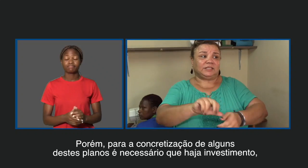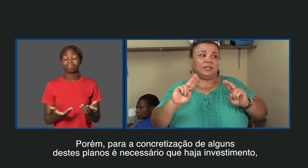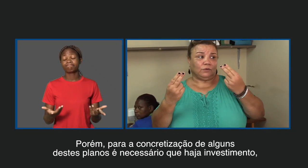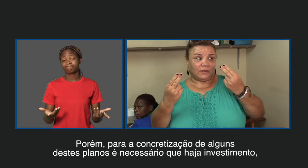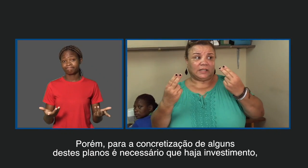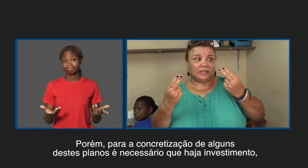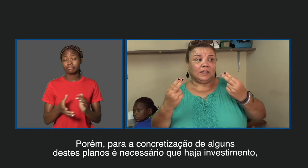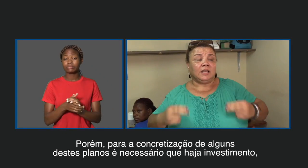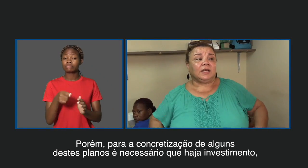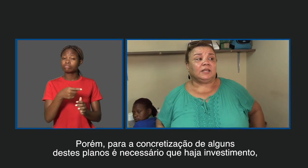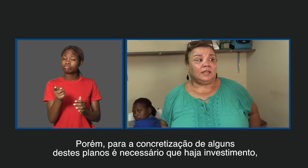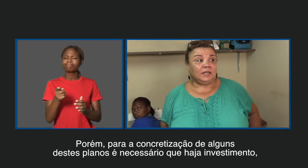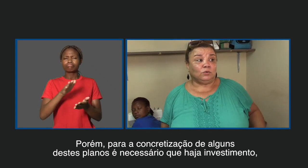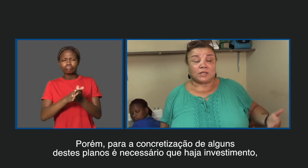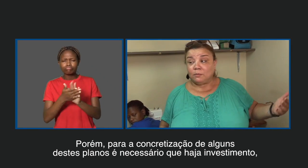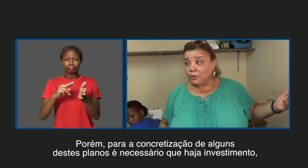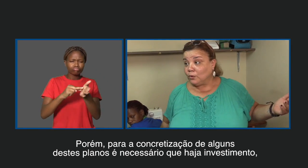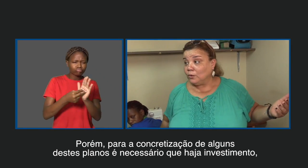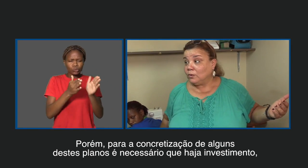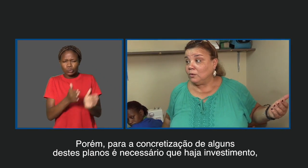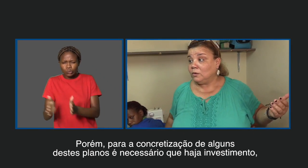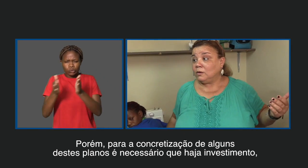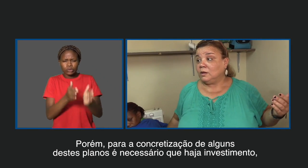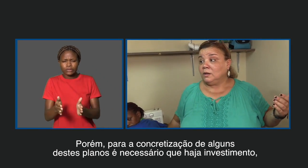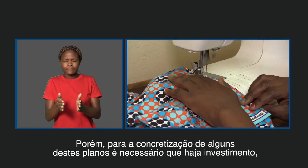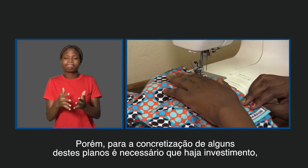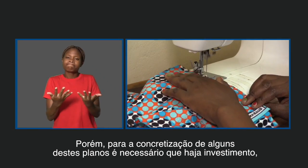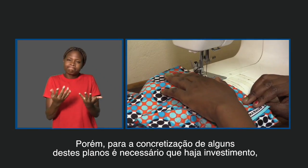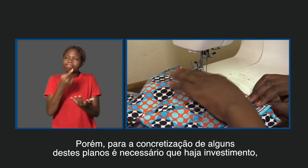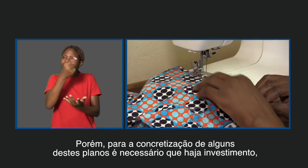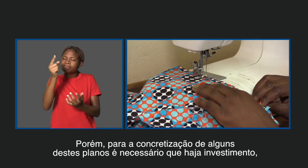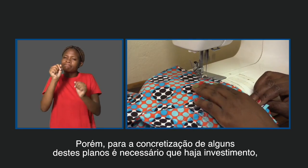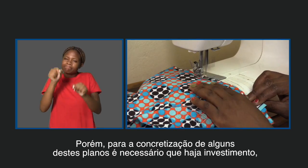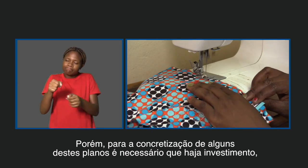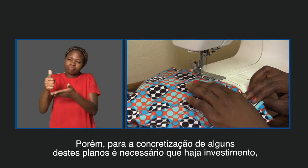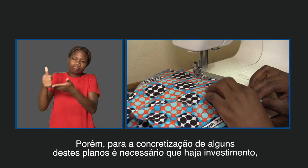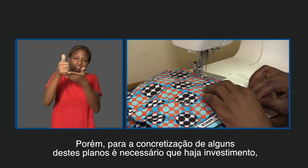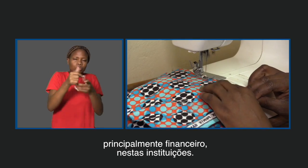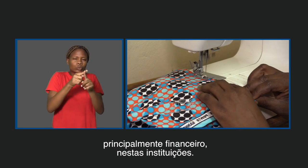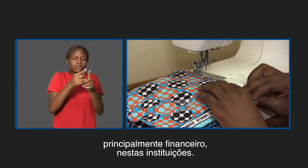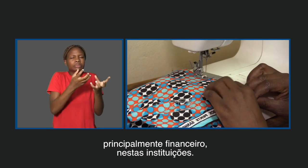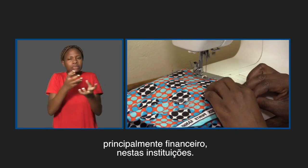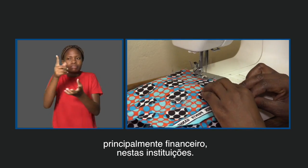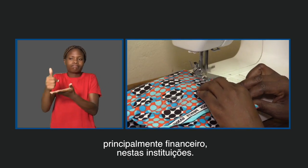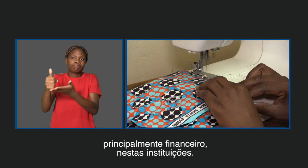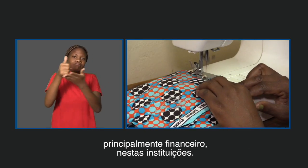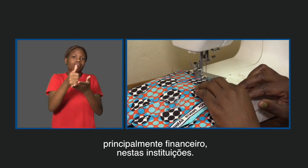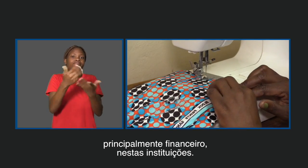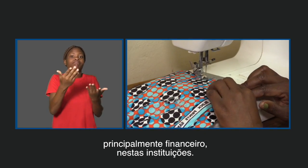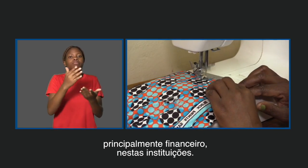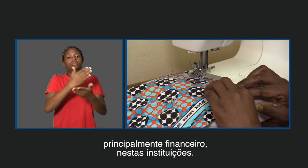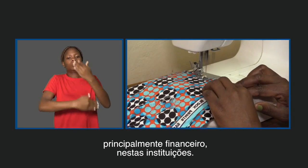Porém, para a concretização de alguns destes planos, é necessário que haja investimento, principalmente